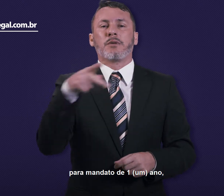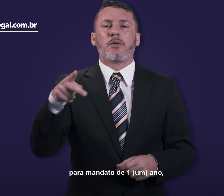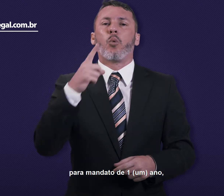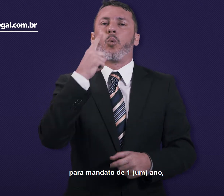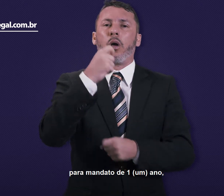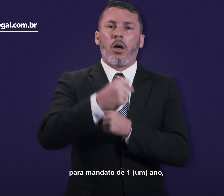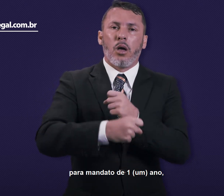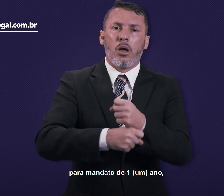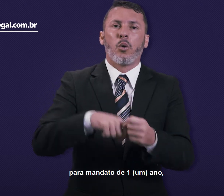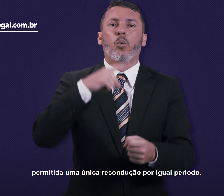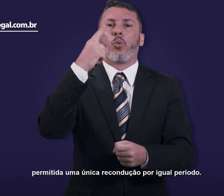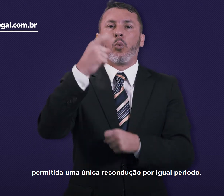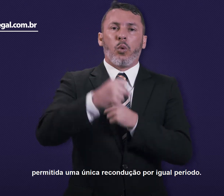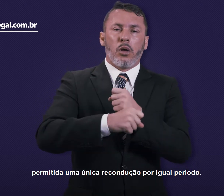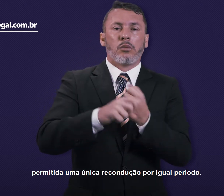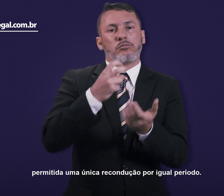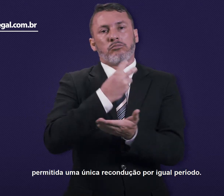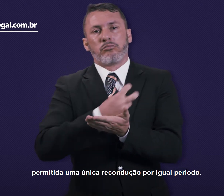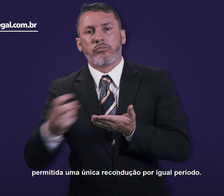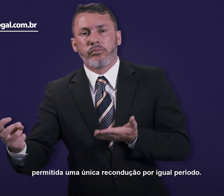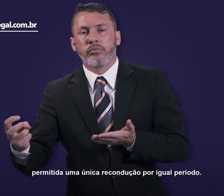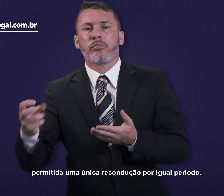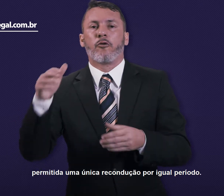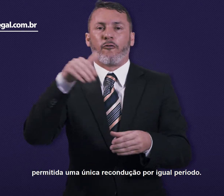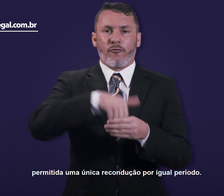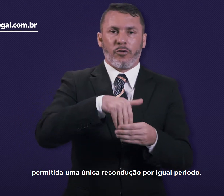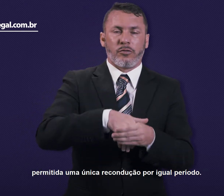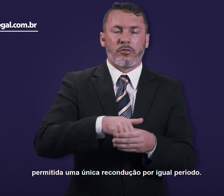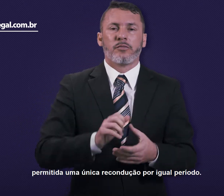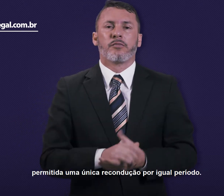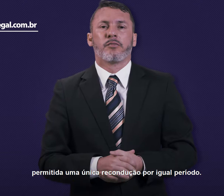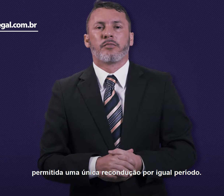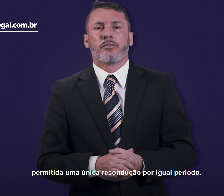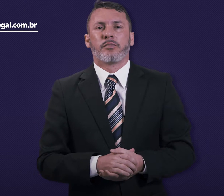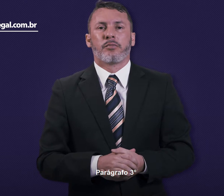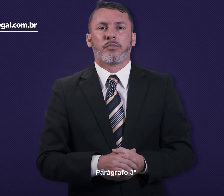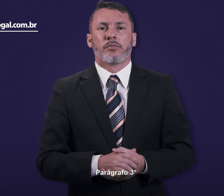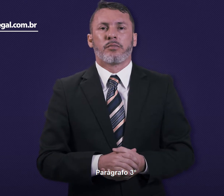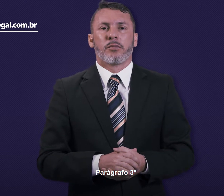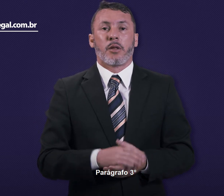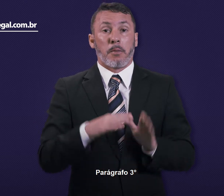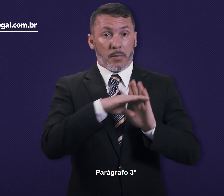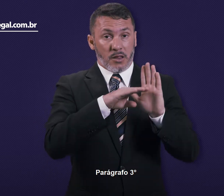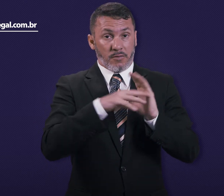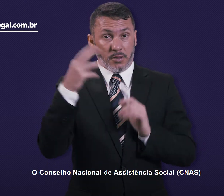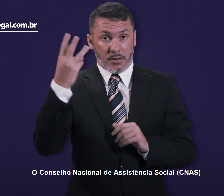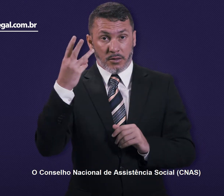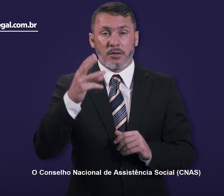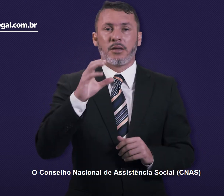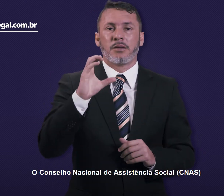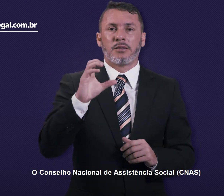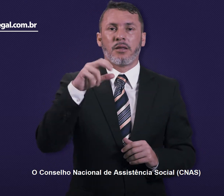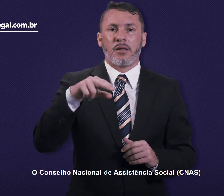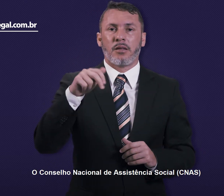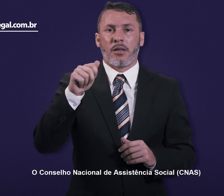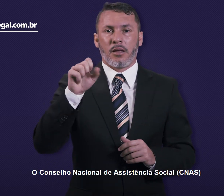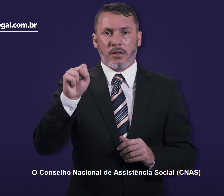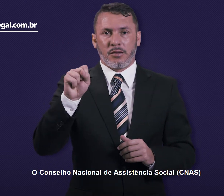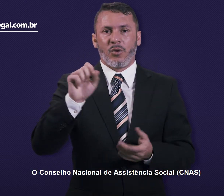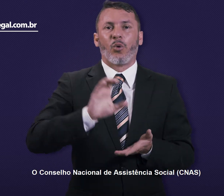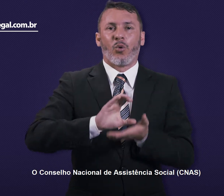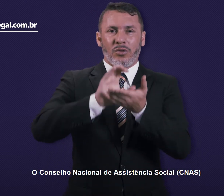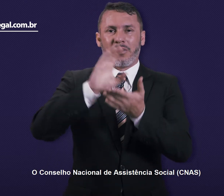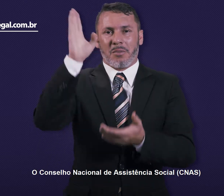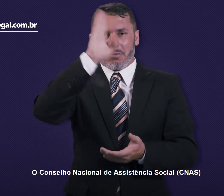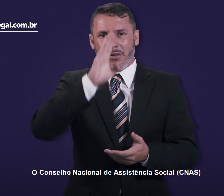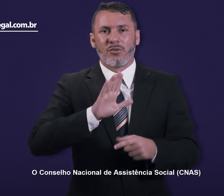para mandato de 1 ano, permitida uma única recondução por igual período. Parágrafo 3º. O Conselho Nacional de